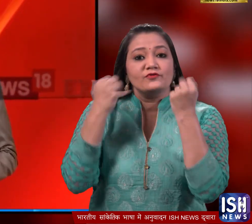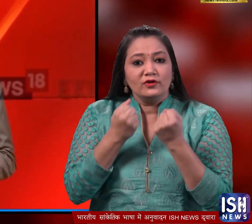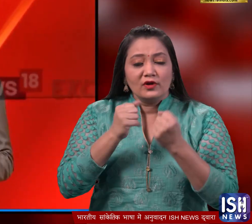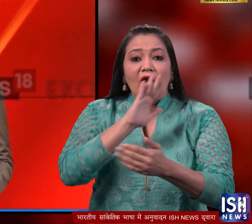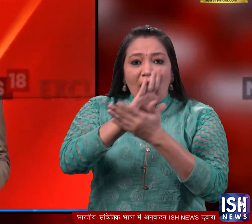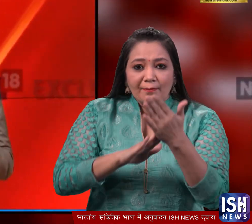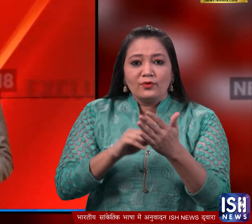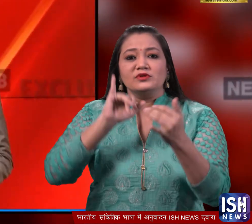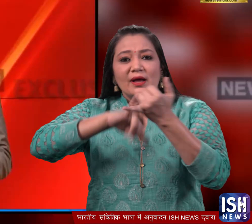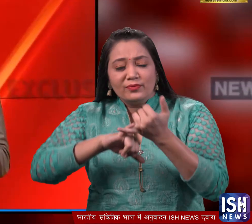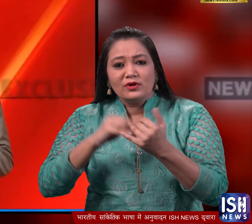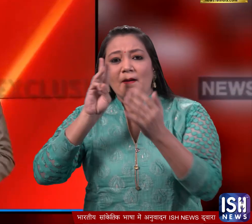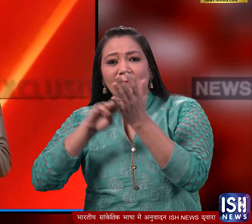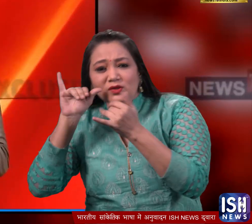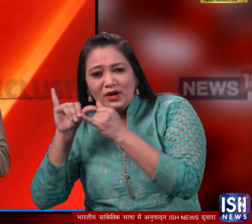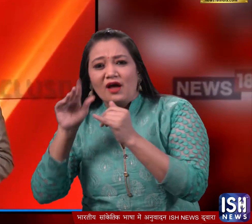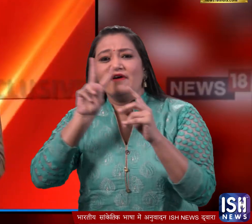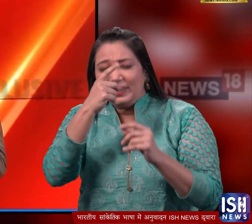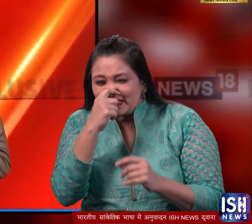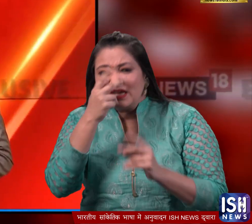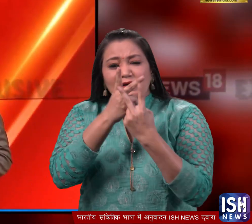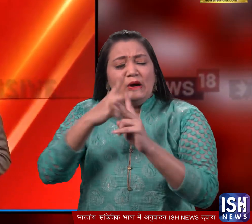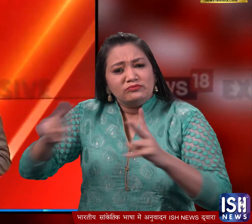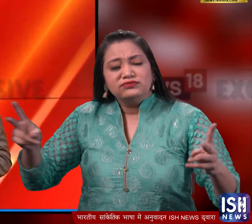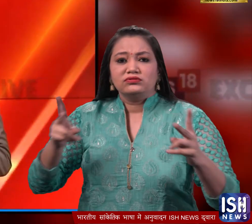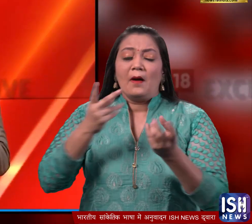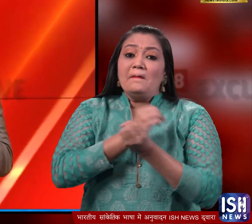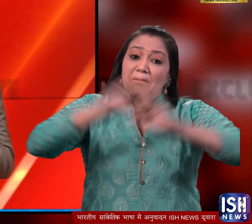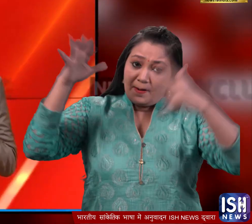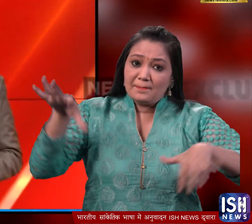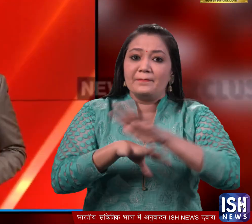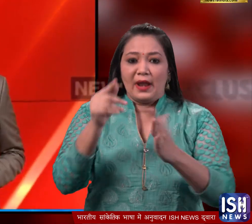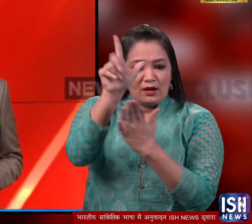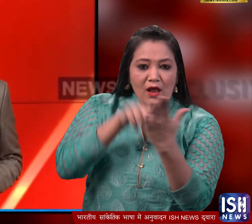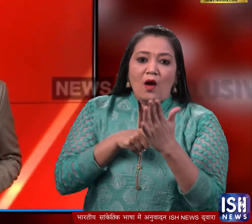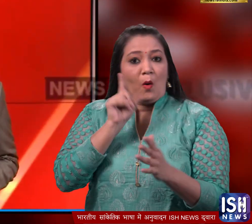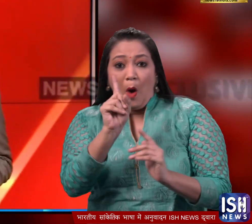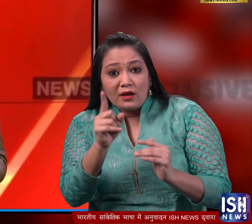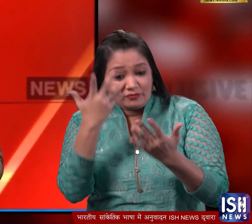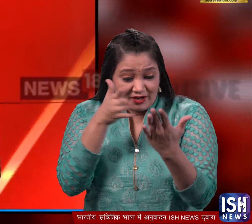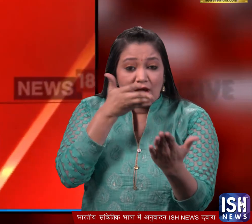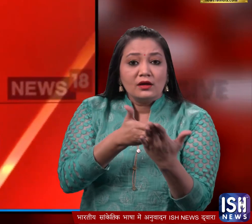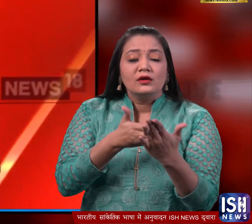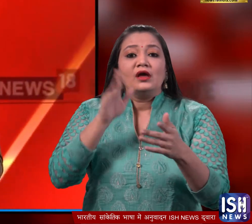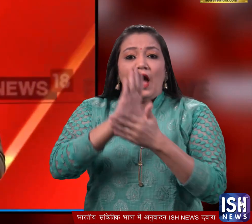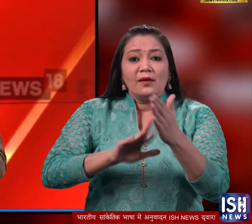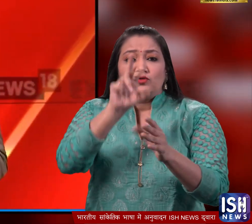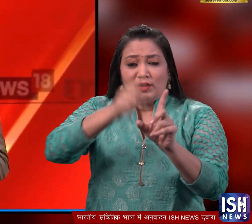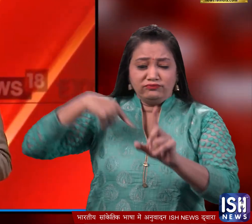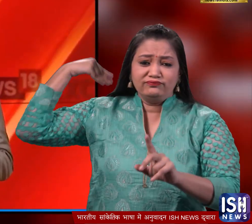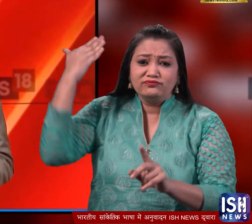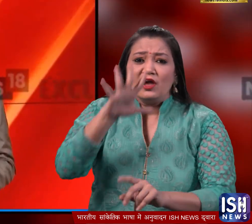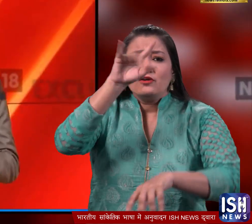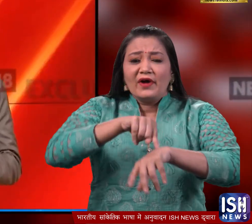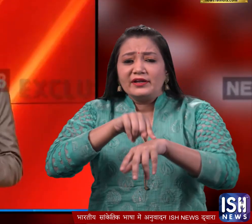आई थी, जिसमें हापुड़, सहारनपुर, मथुरा, वाराणसी रेलवे स्टेशनों को बम से उड़ाने की धमकी दी गई थी। और चूंकि हापुड़ में 20 साल के